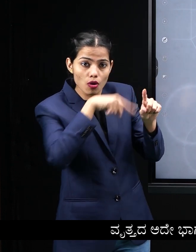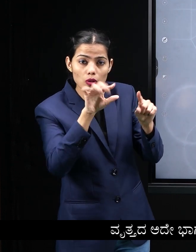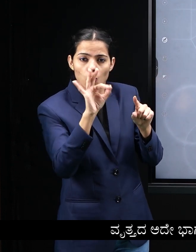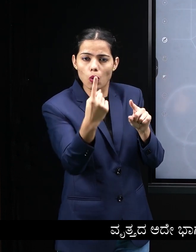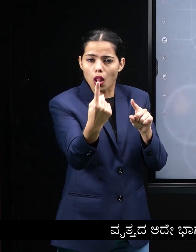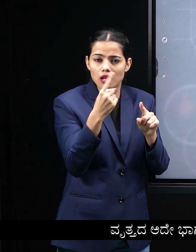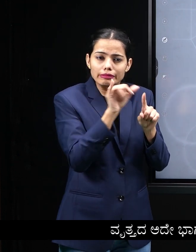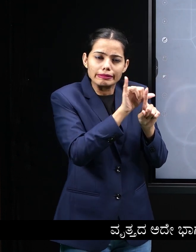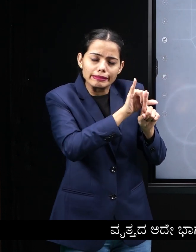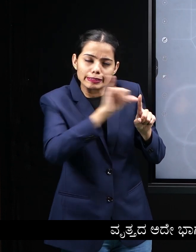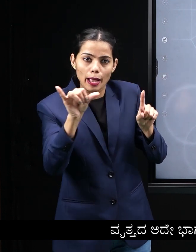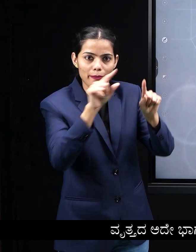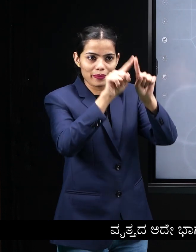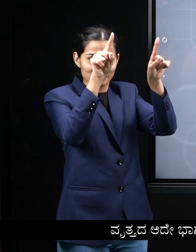ಅವು ಸಮಾನವಾಗಿರುತ್ತದೆ.